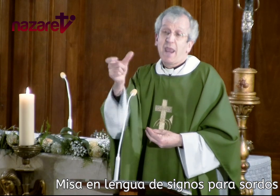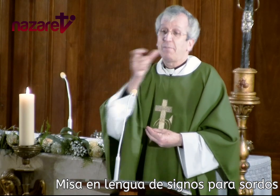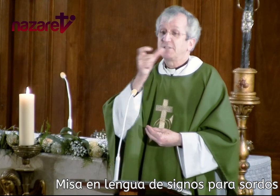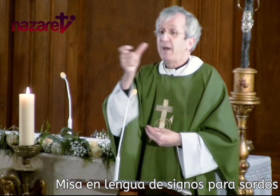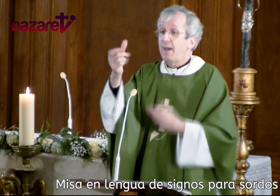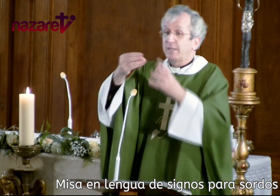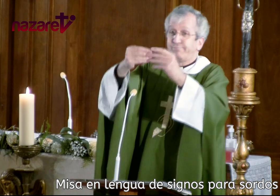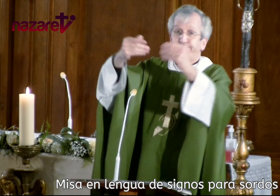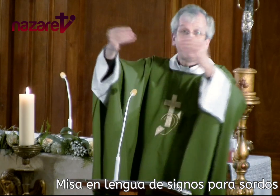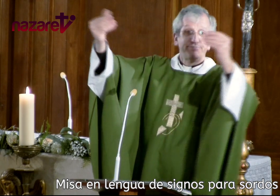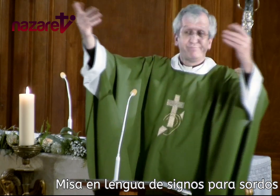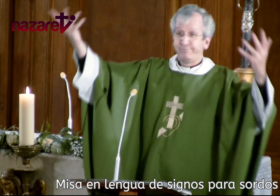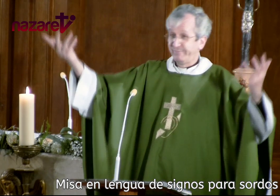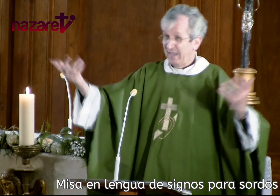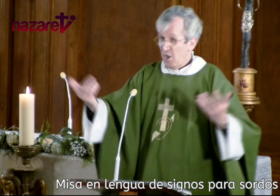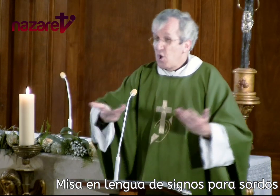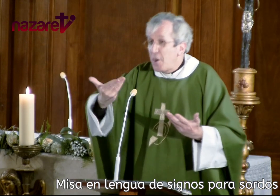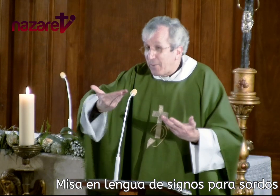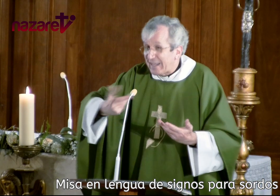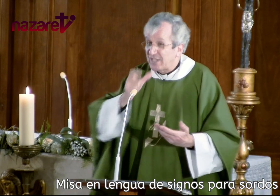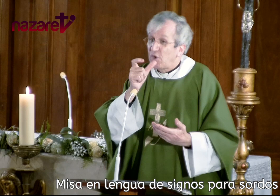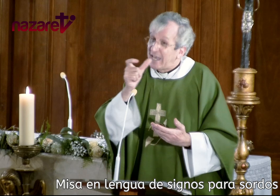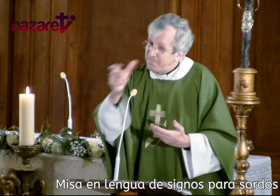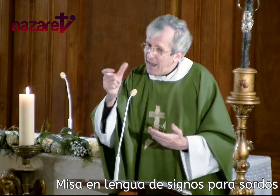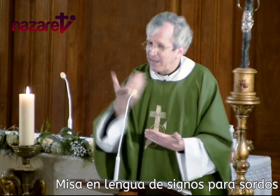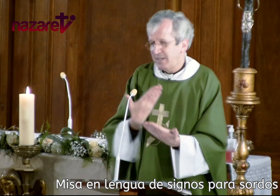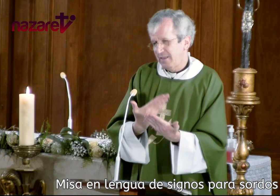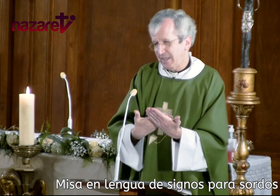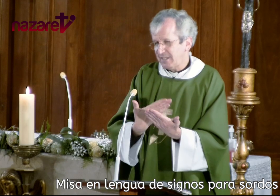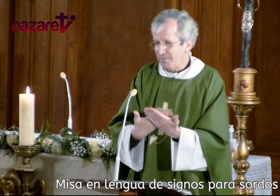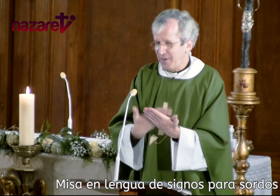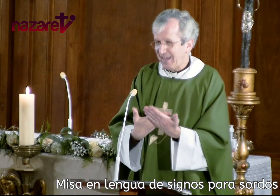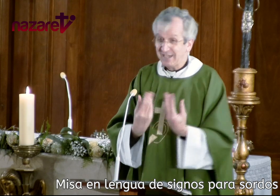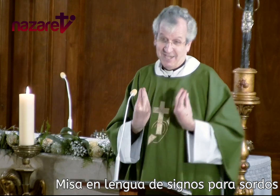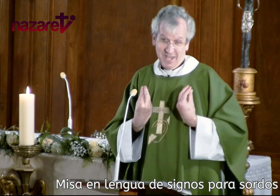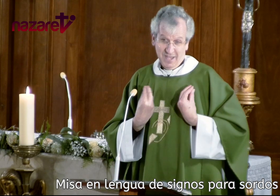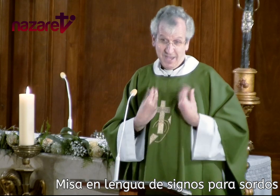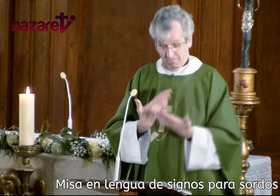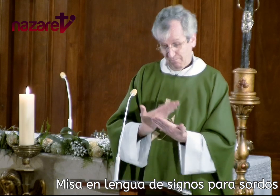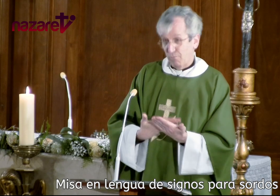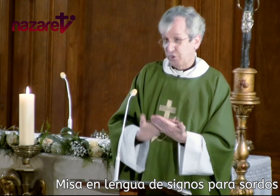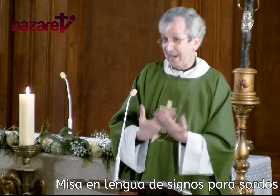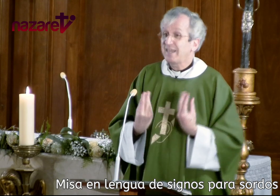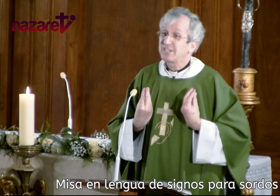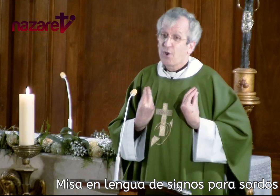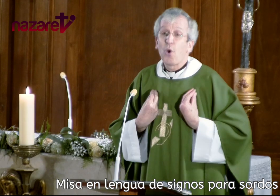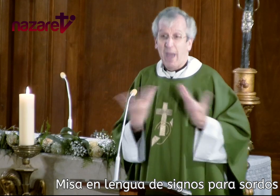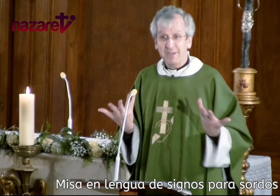palabras lo importante son las palabras testimoniadas y mostradas con la vida